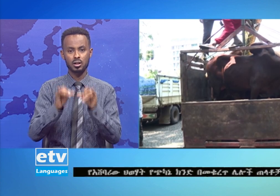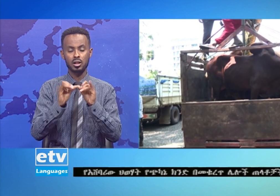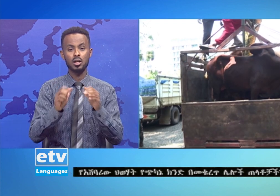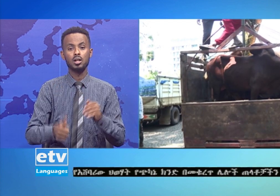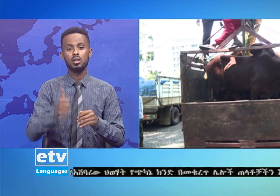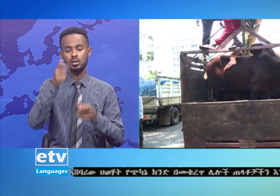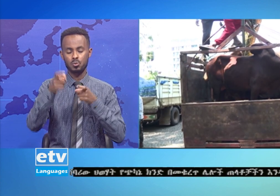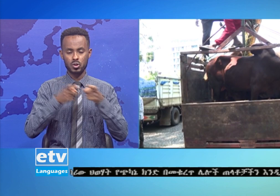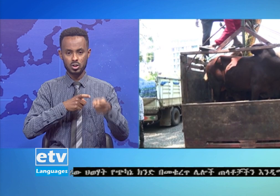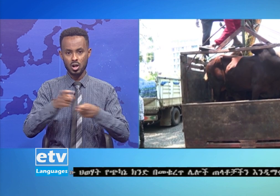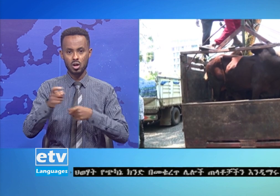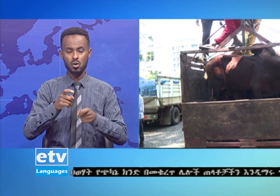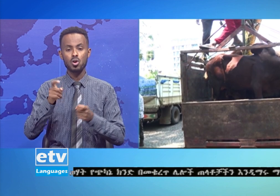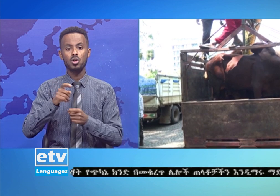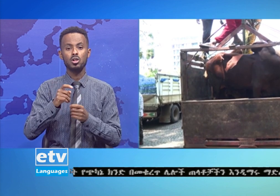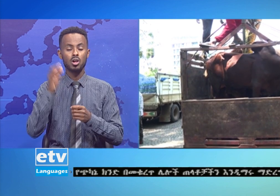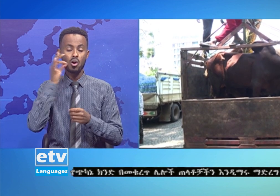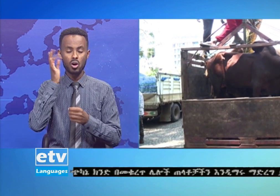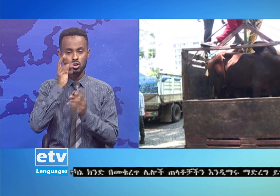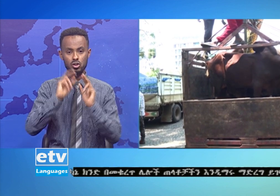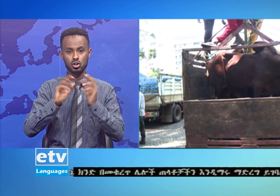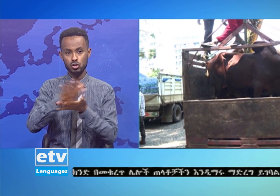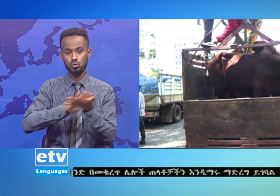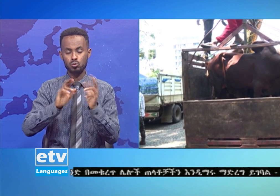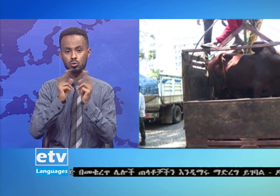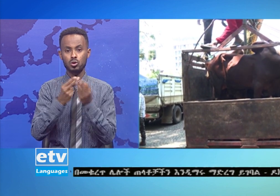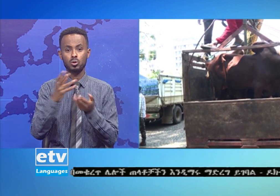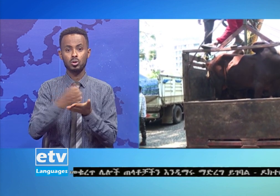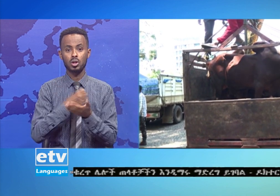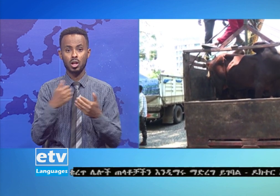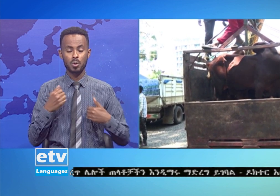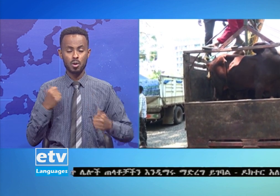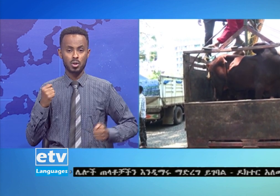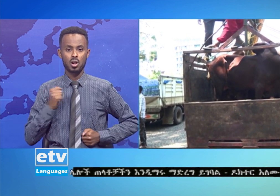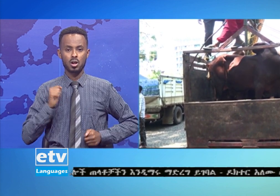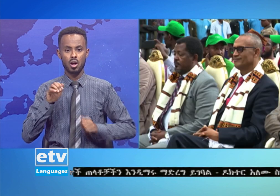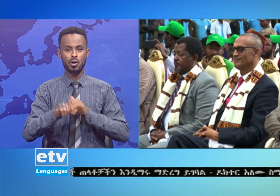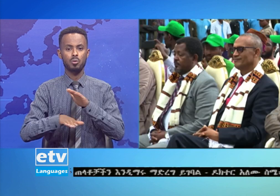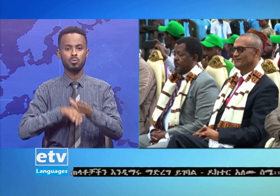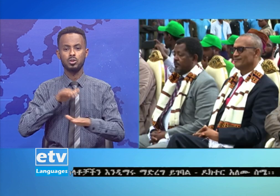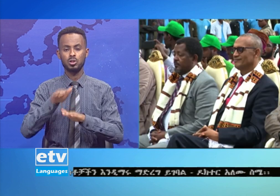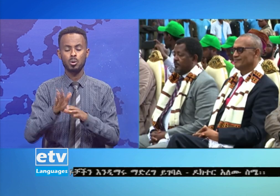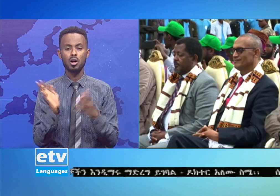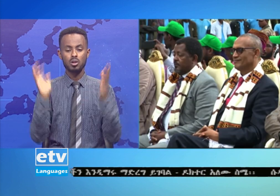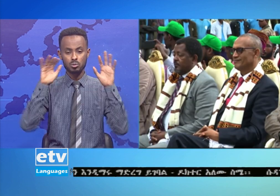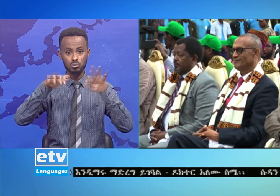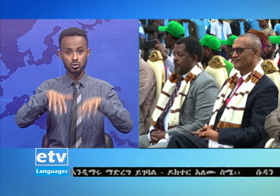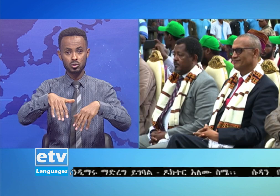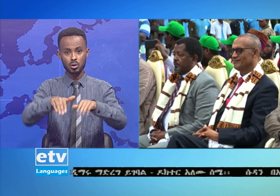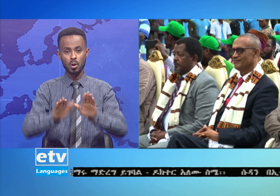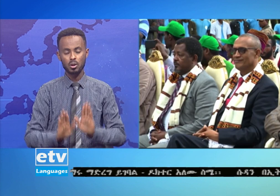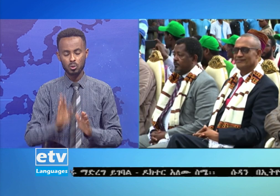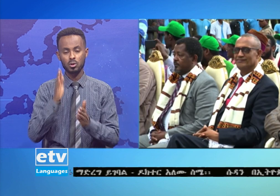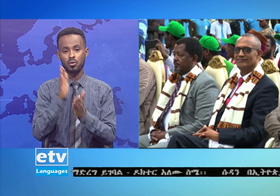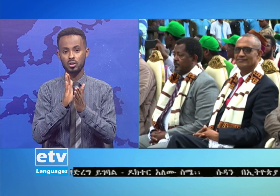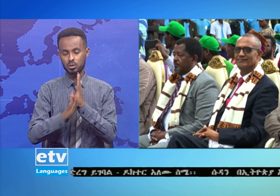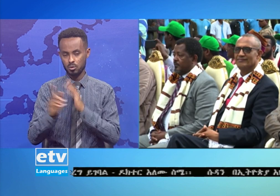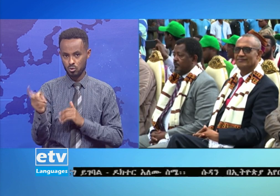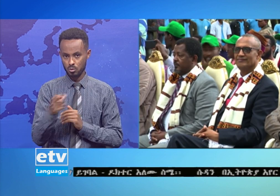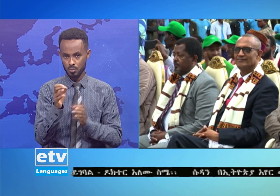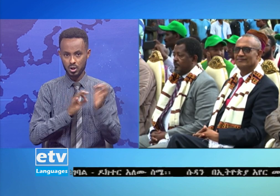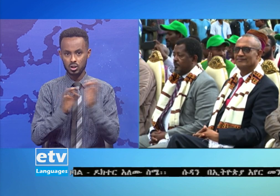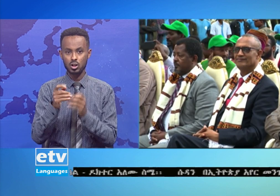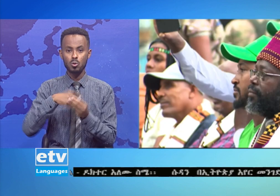ርዕሰ መስተዳድሩ የህወሓት የሽብር ቡድን እየተወሰደበት ባለው ወታደራዊ እርምጃ ግባተ መሬቱ እየተፋጠነ መሆኑን በመግለጽ